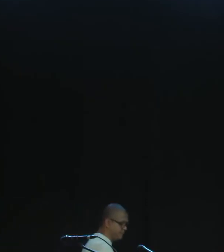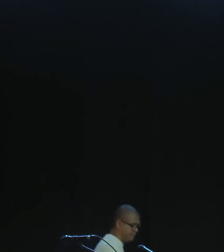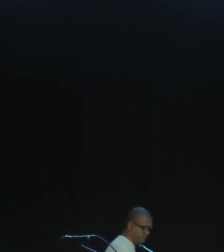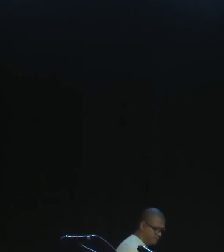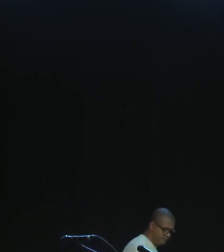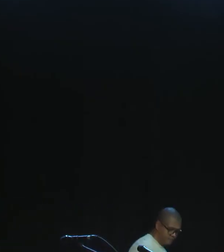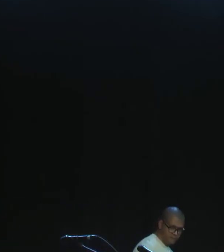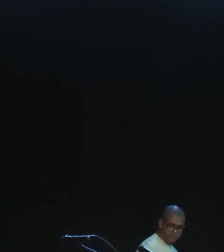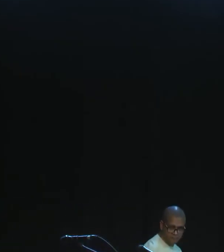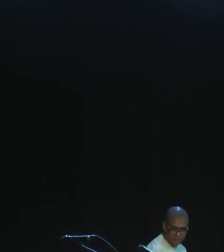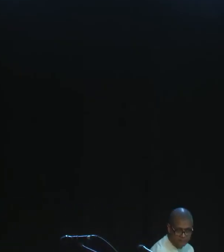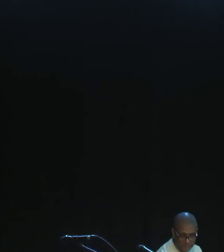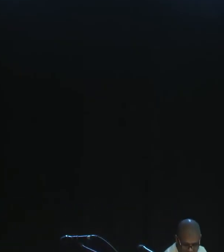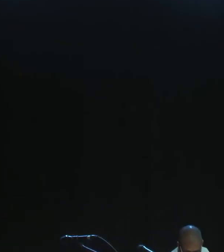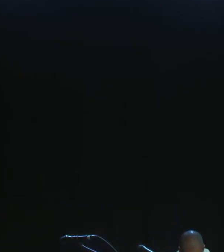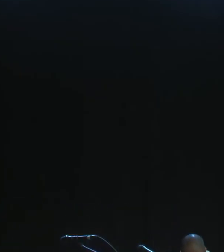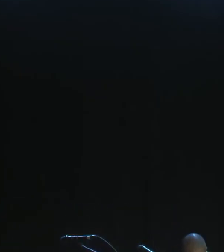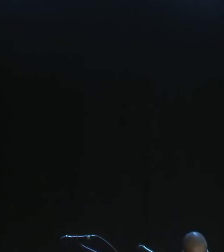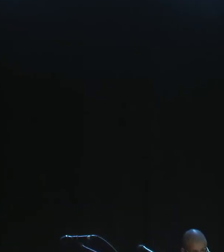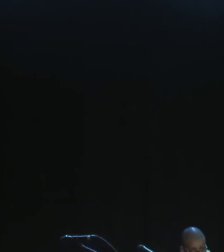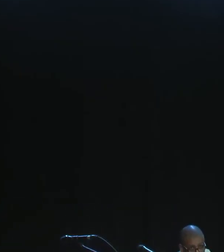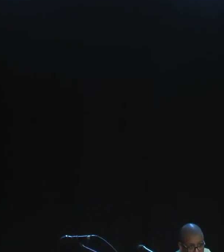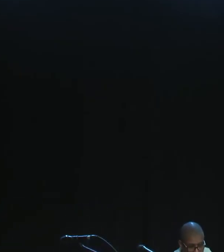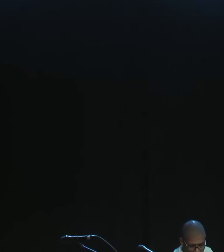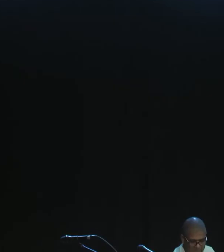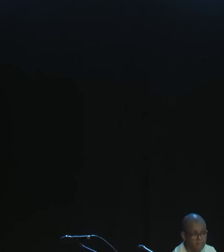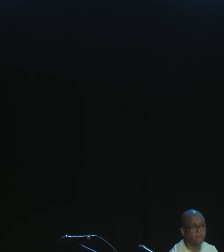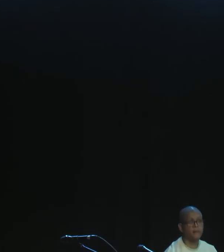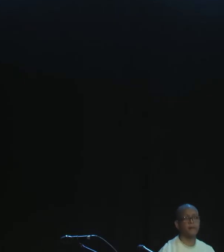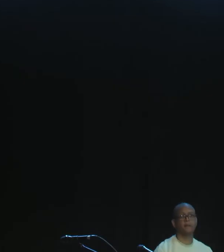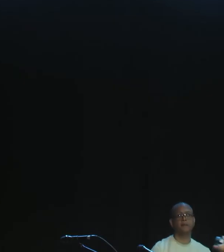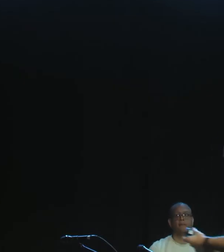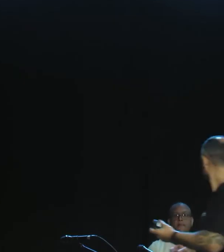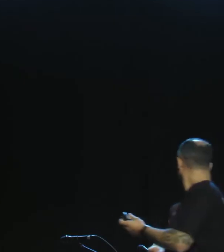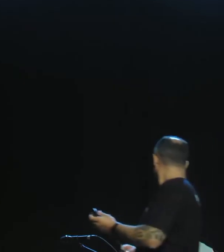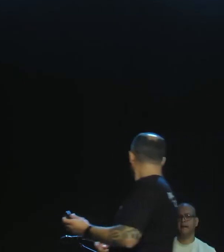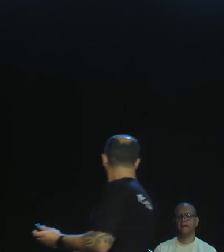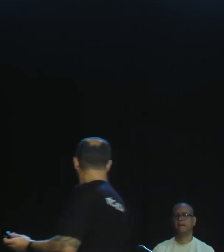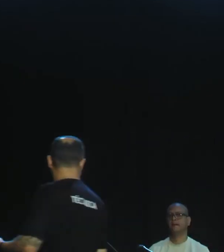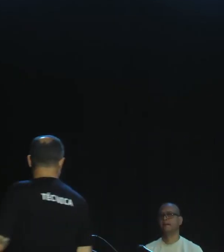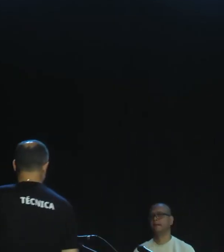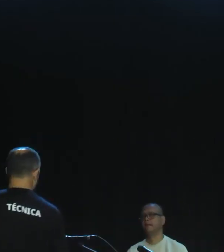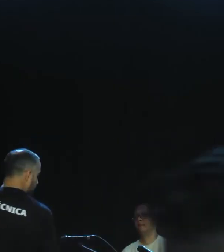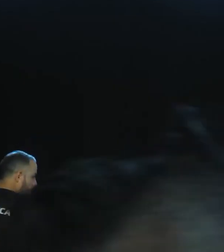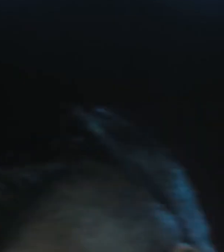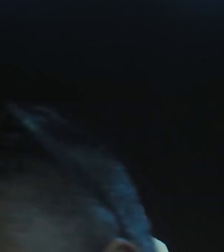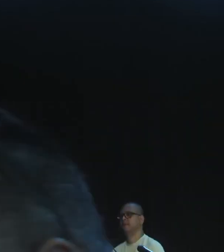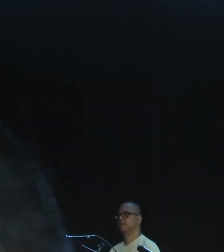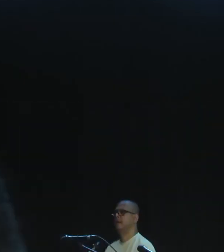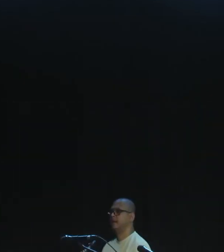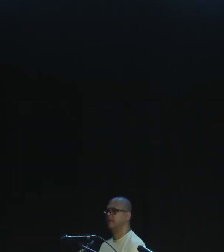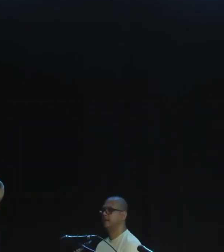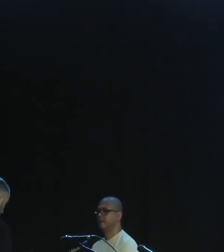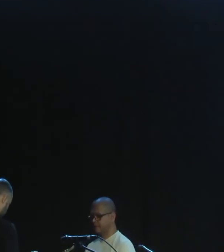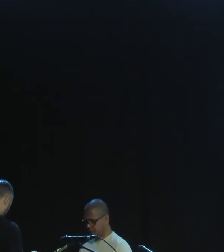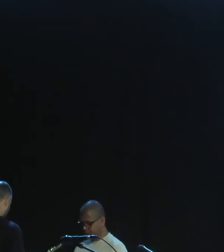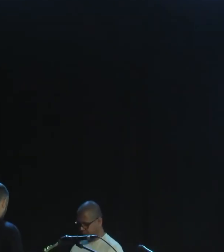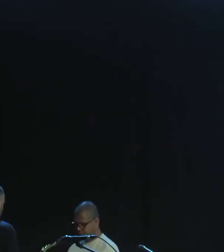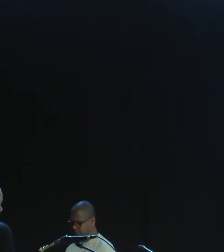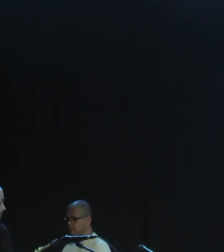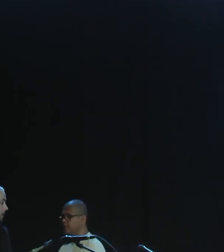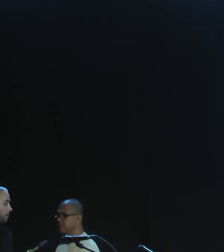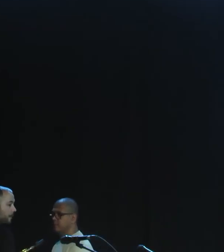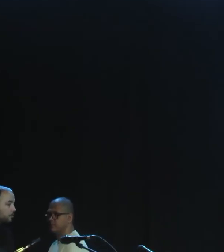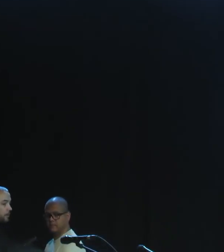que é feliz e amiga, você pode participar das nossas atividades semanais, que são totalmente online. Como, por exemplo, os